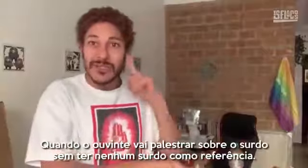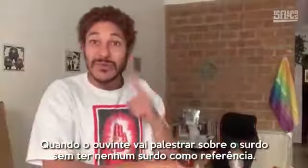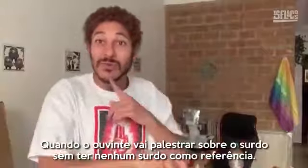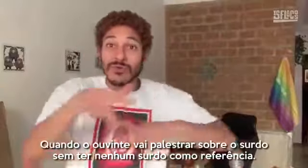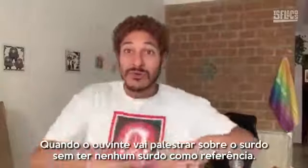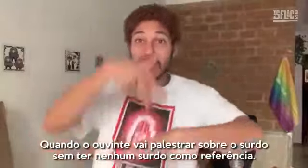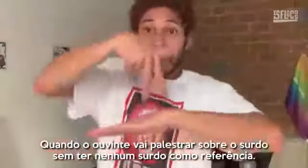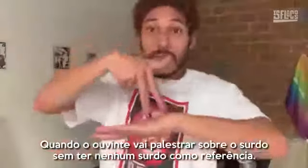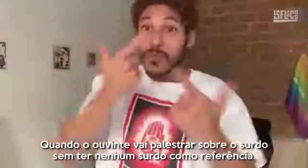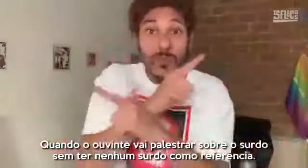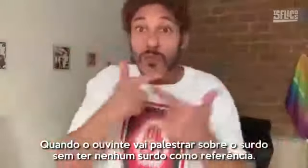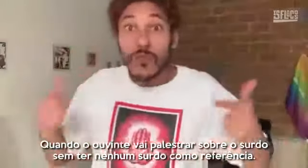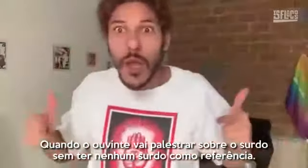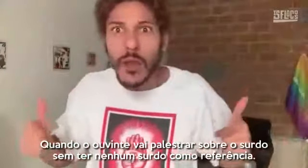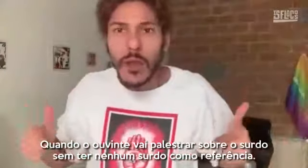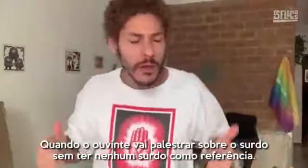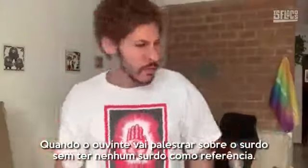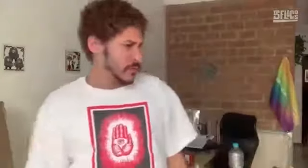como referência. Hã?